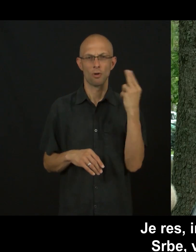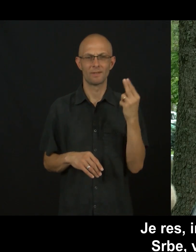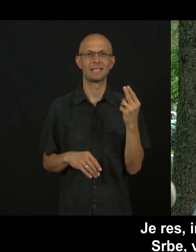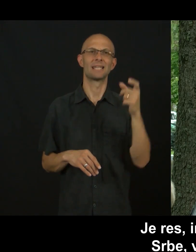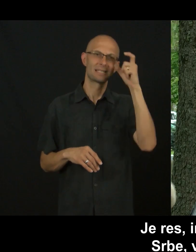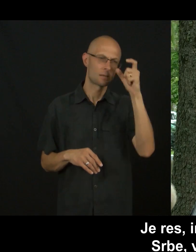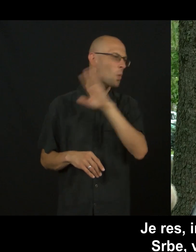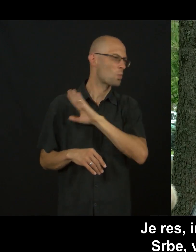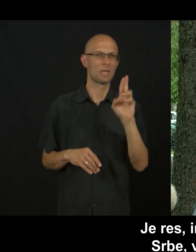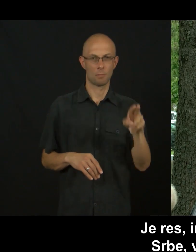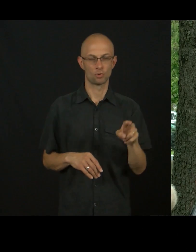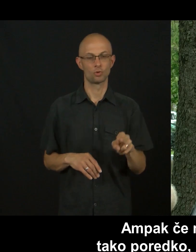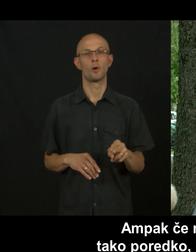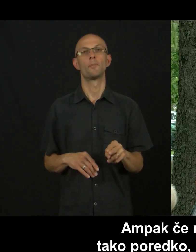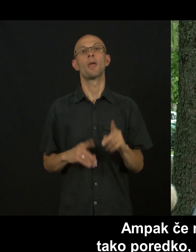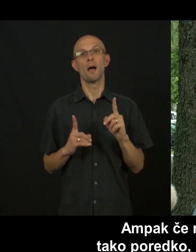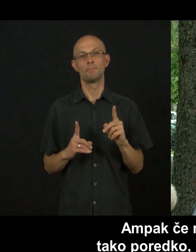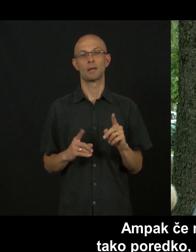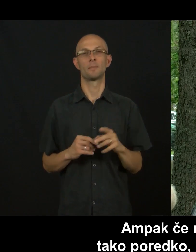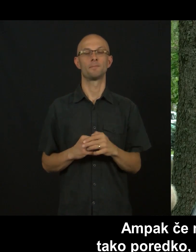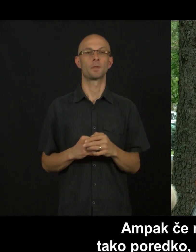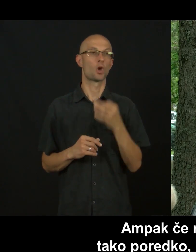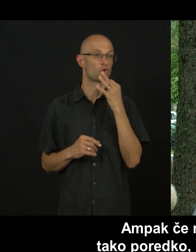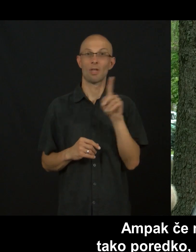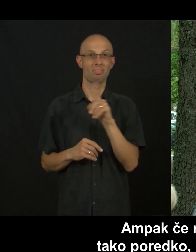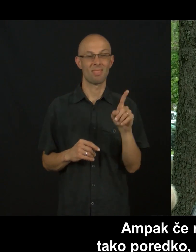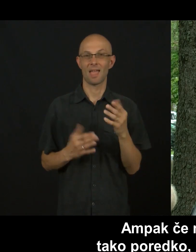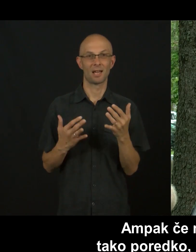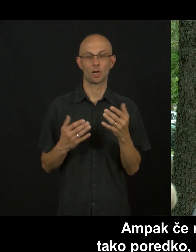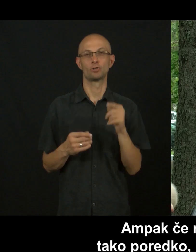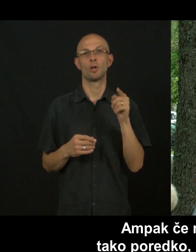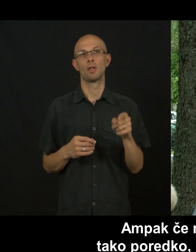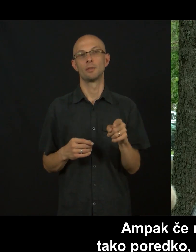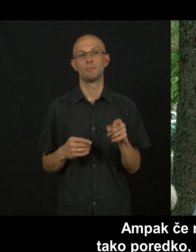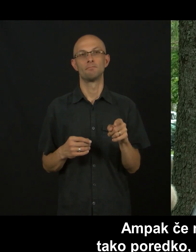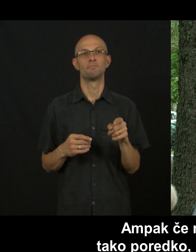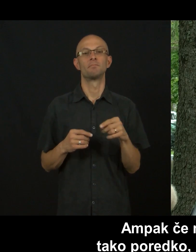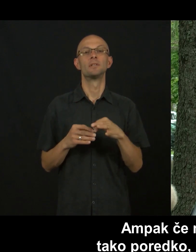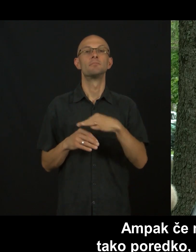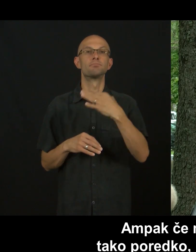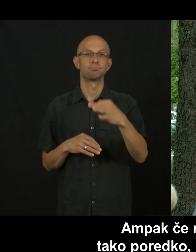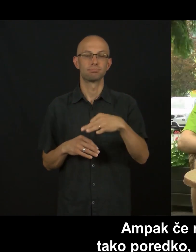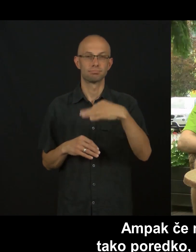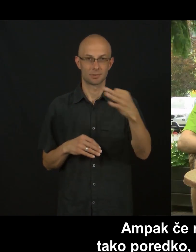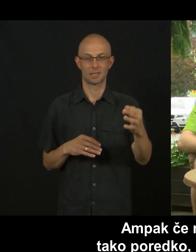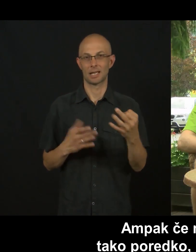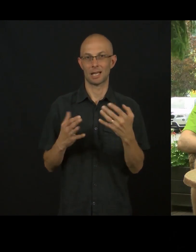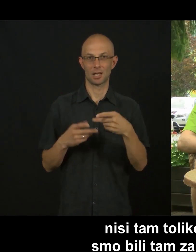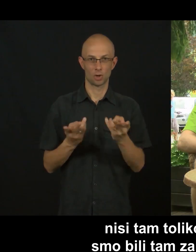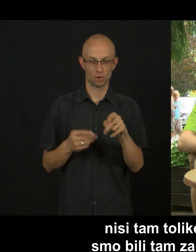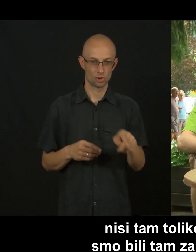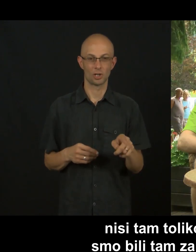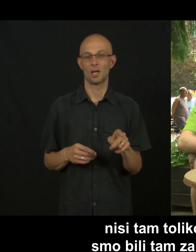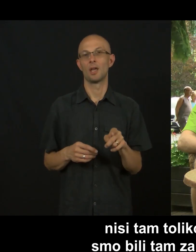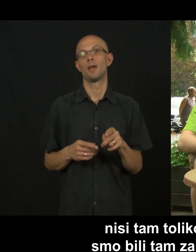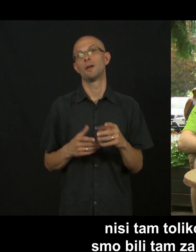Srbe, vse. Ampak, če ne igraš, če si tam tako poredko, kdaj stopaš na igrišče, nisi